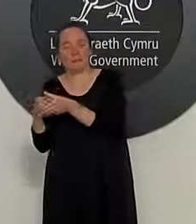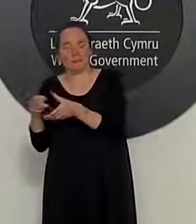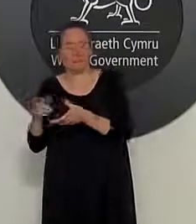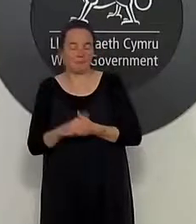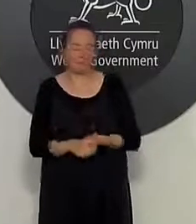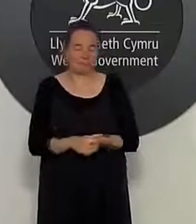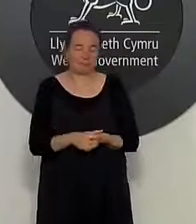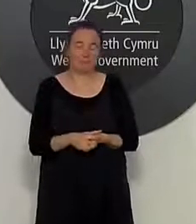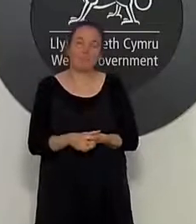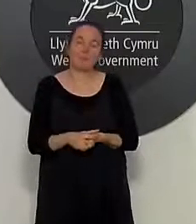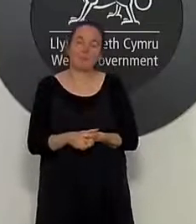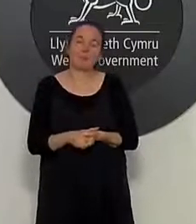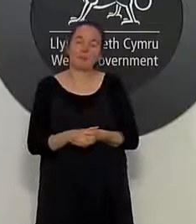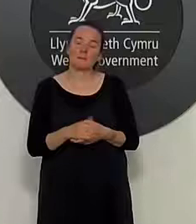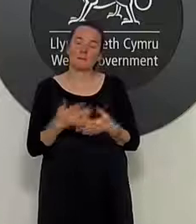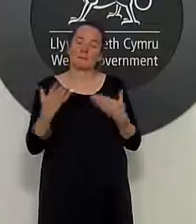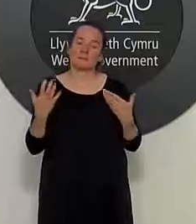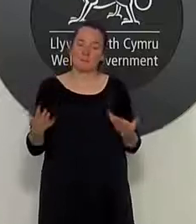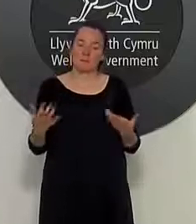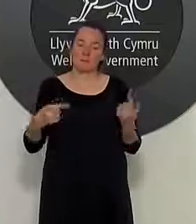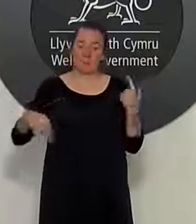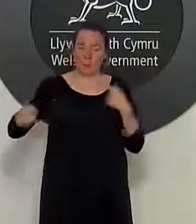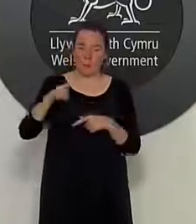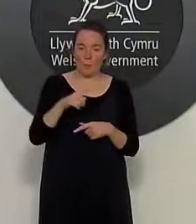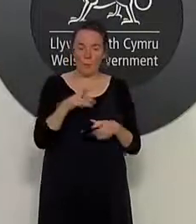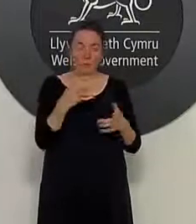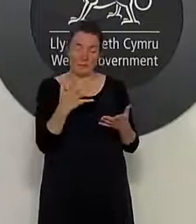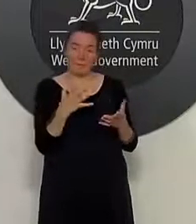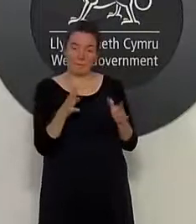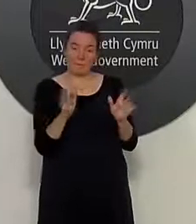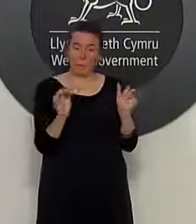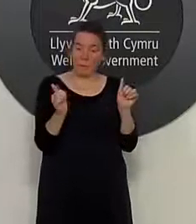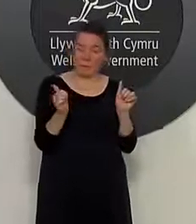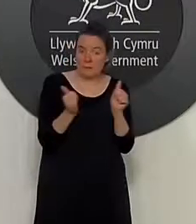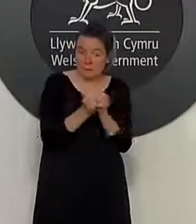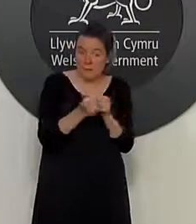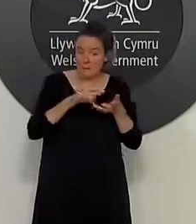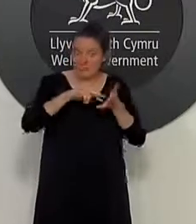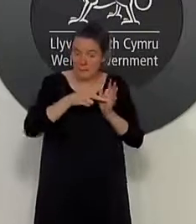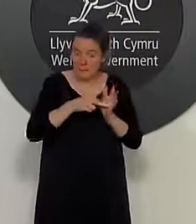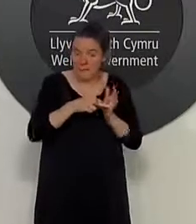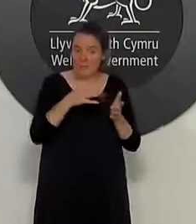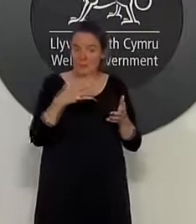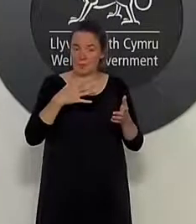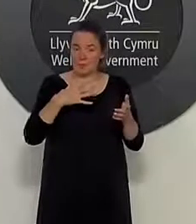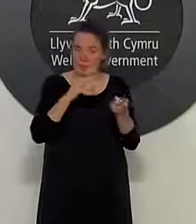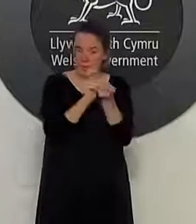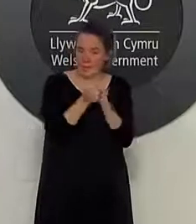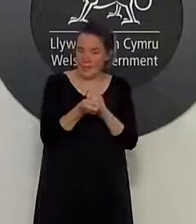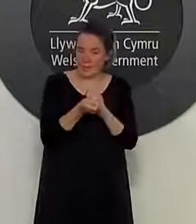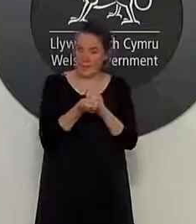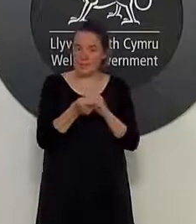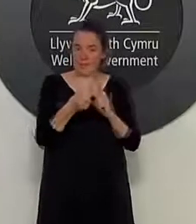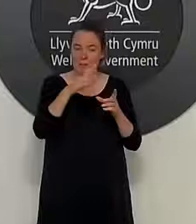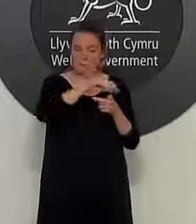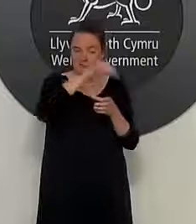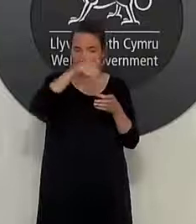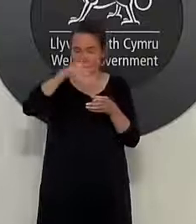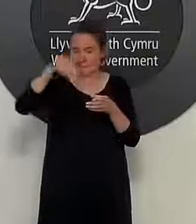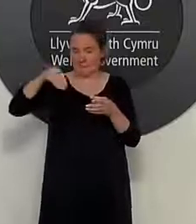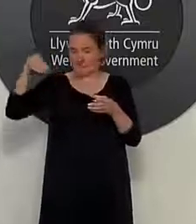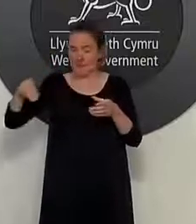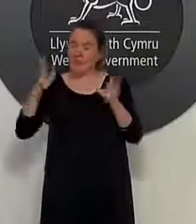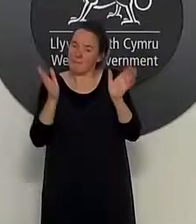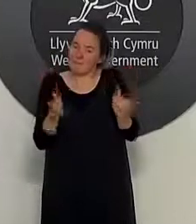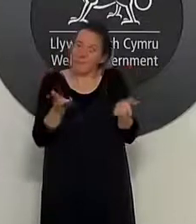gwneud yn ofynnol I gael caniatâd cynllunio er mwyn newid defnydd o un dosbarth i'r llall ac